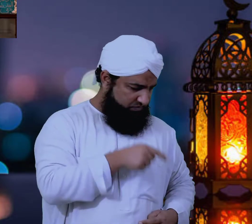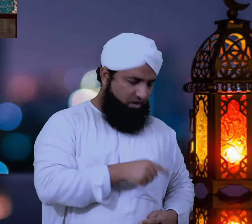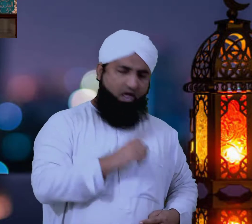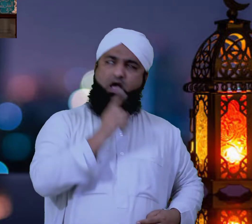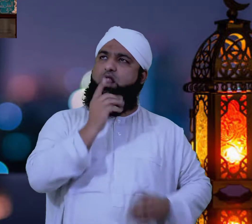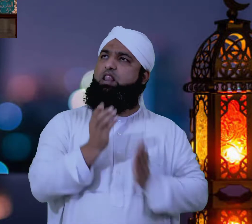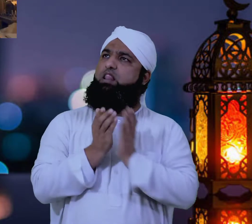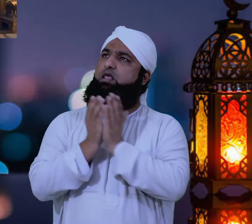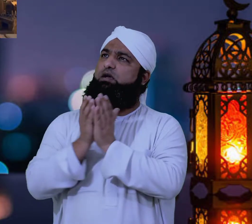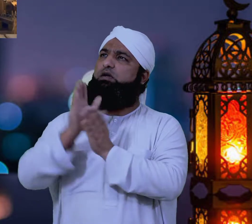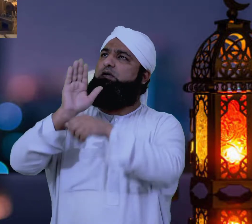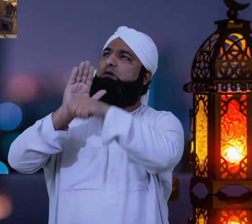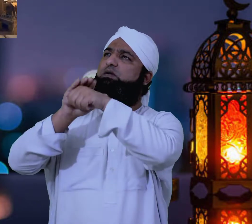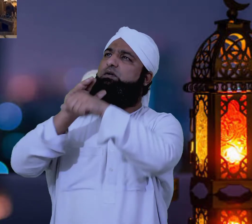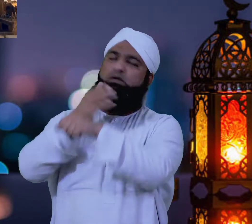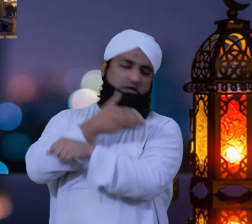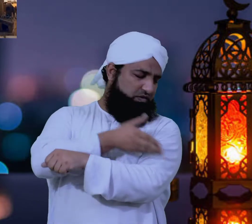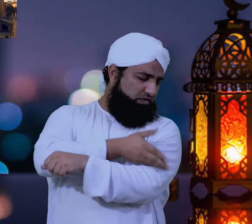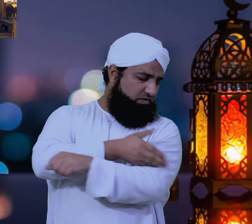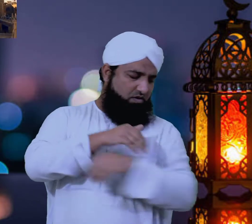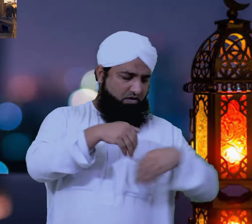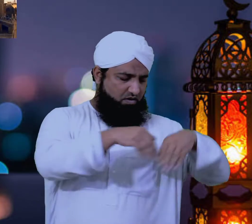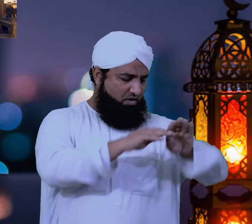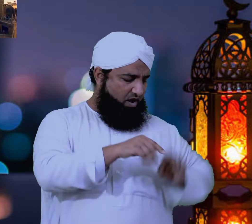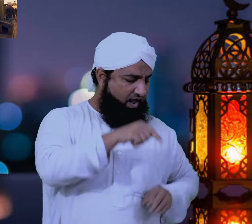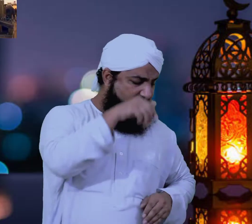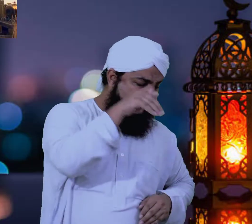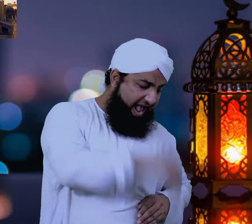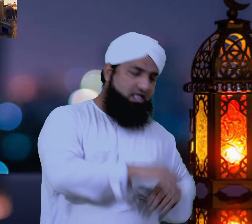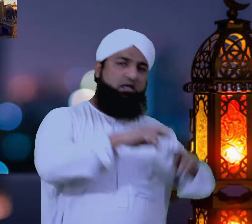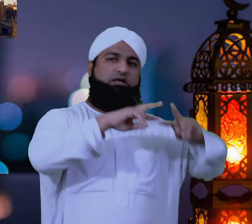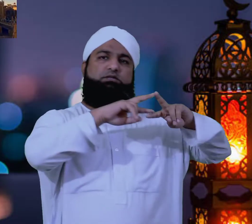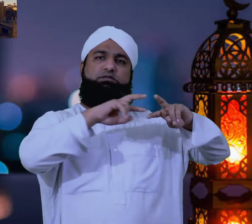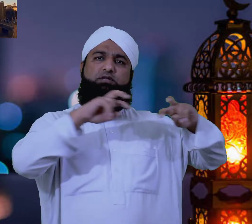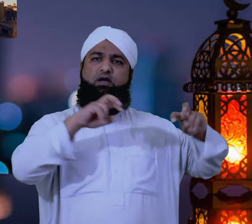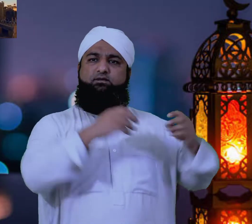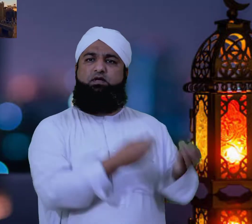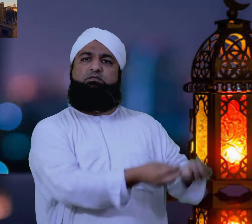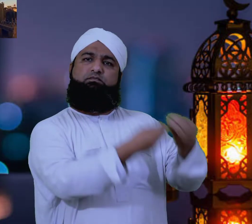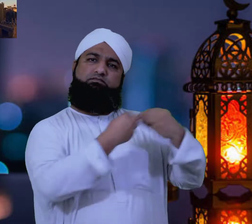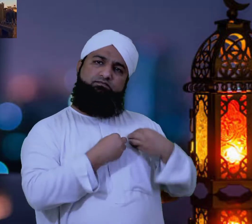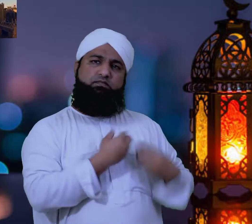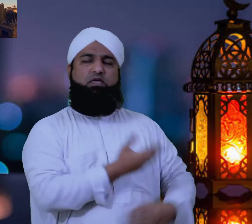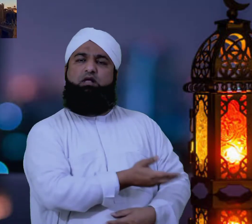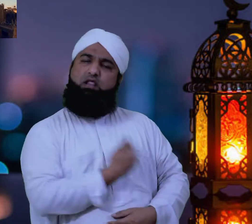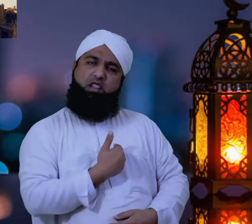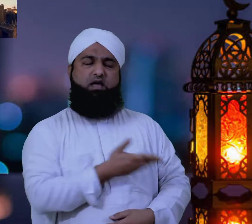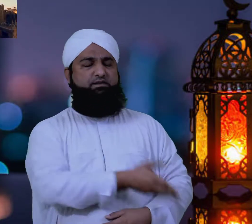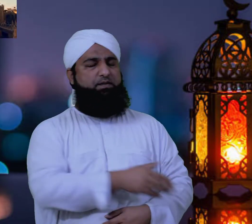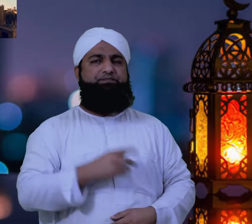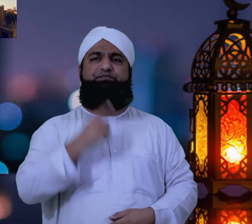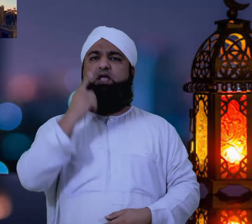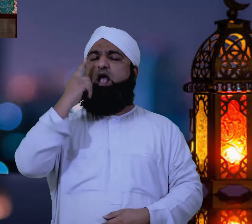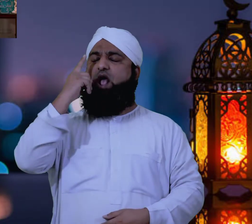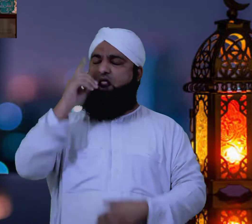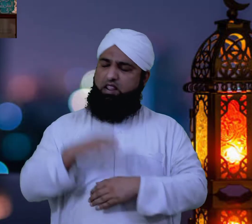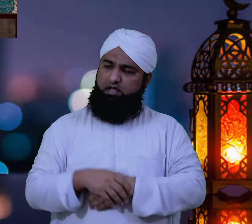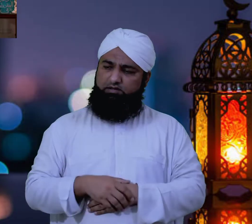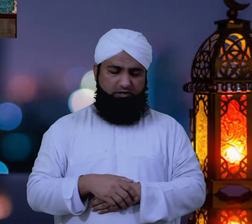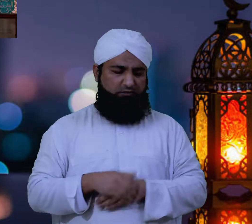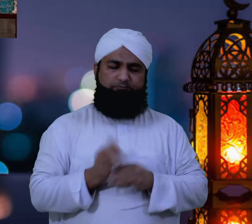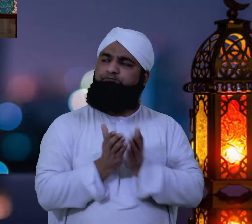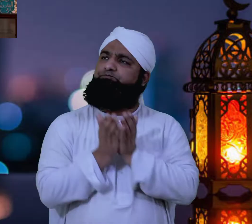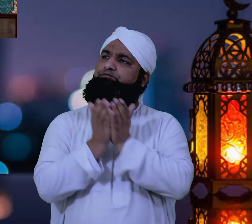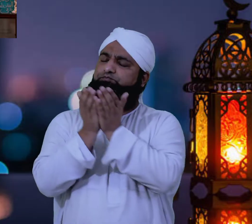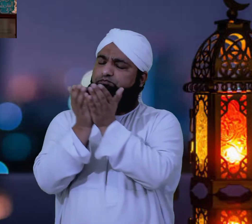میں گزار ہوئے، یا اللہ اس میت کے حالات مجھ پر ظاہر فرما۔ اللہ پاک کی بارگاہ میں آپ کی